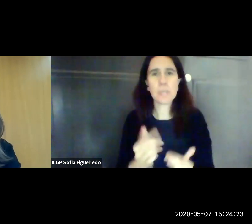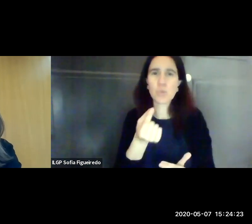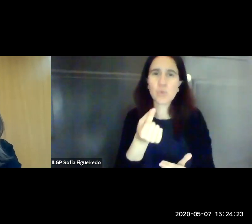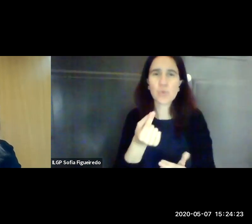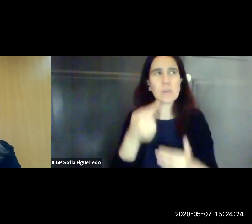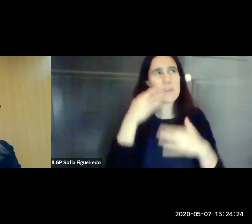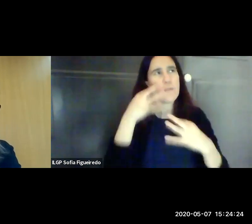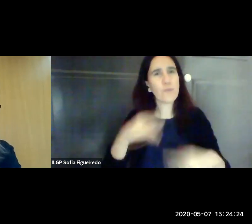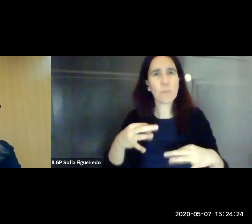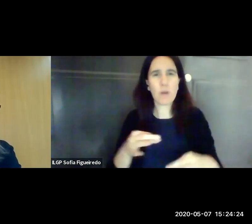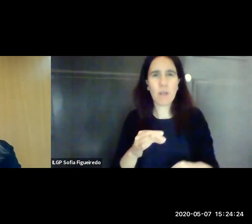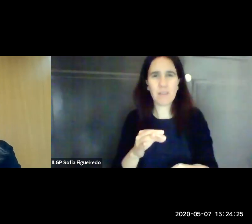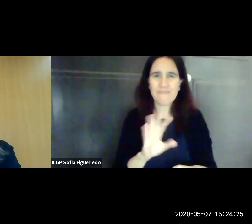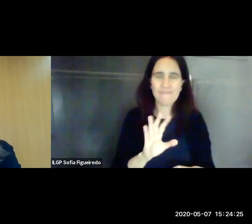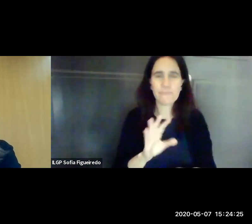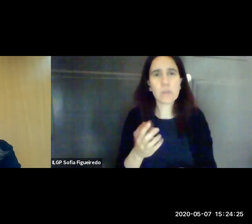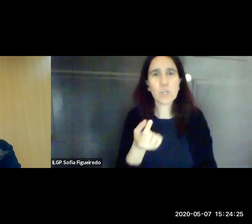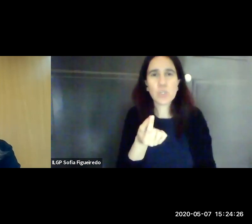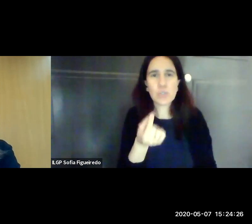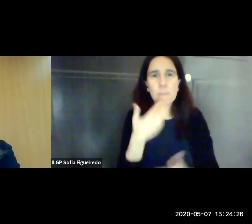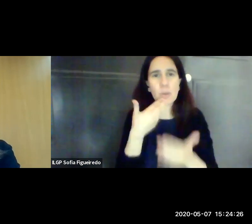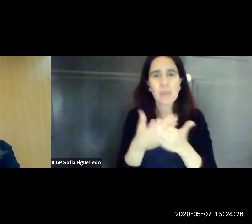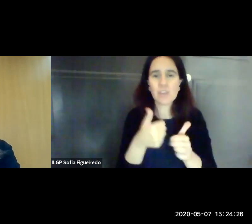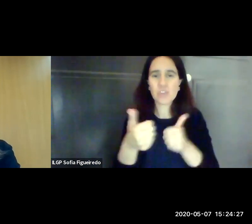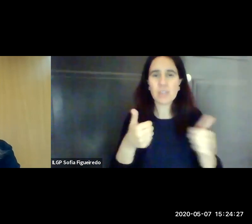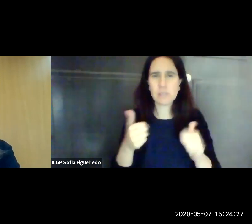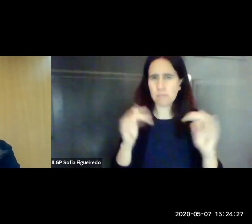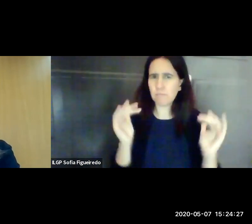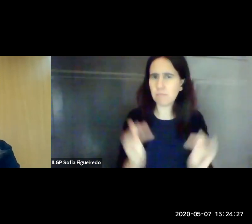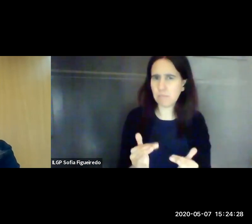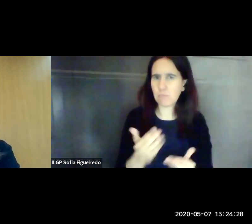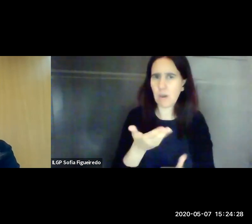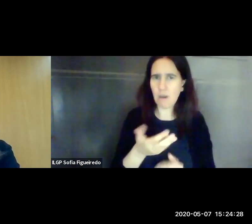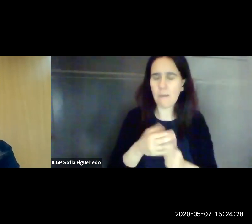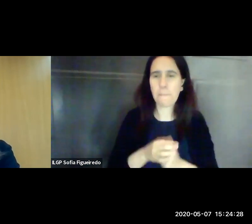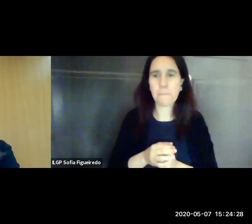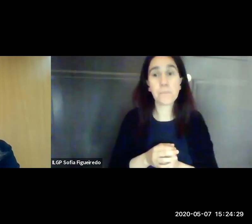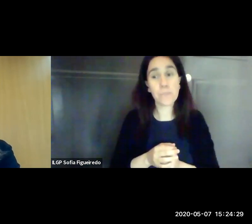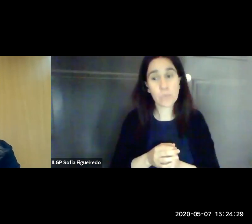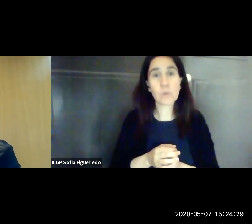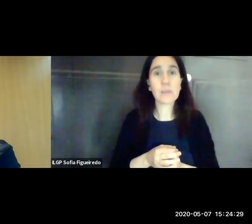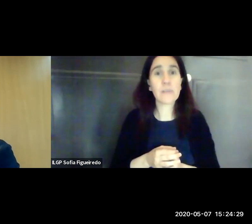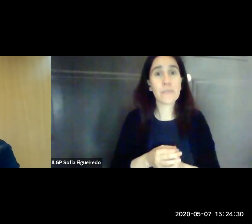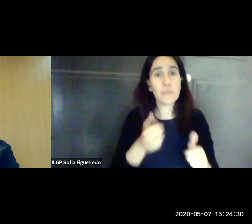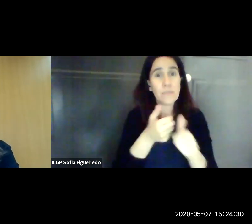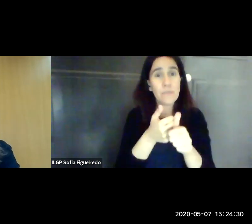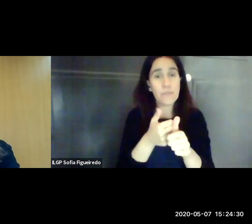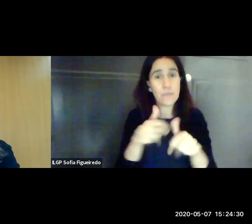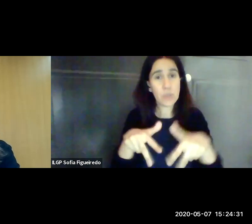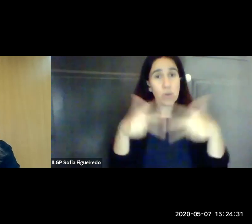digamos assim, pode minimizar aqui um bocadinho o distanciamento. E, portanto, a videoconferência permite o